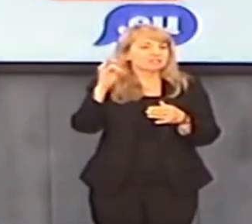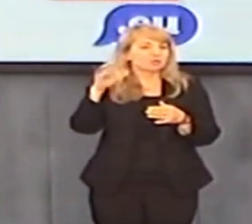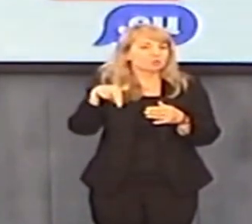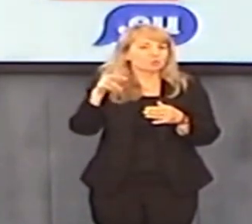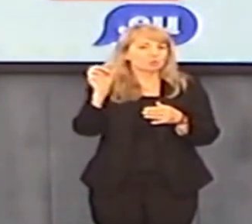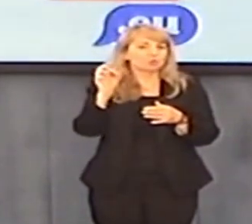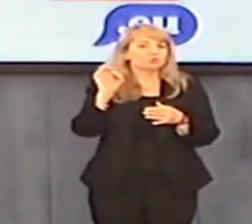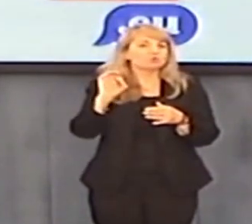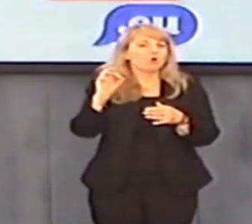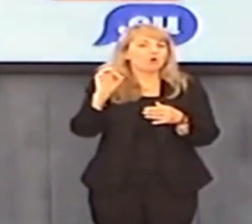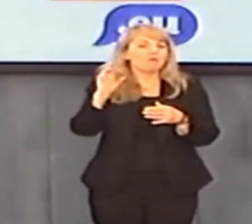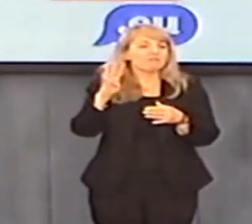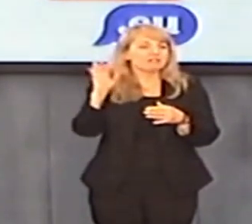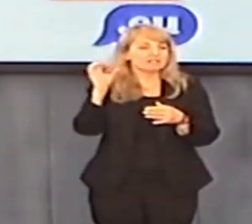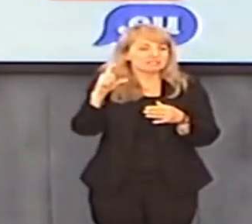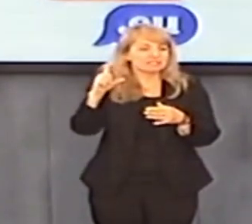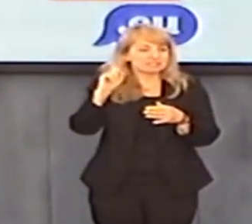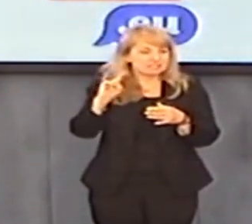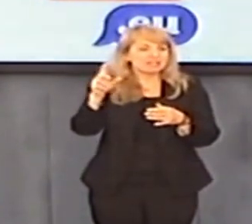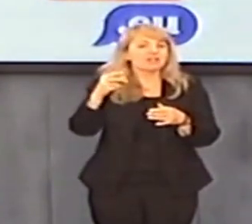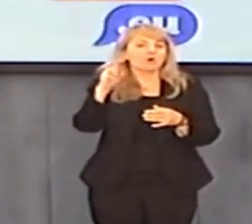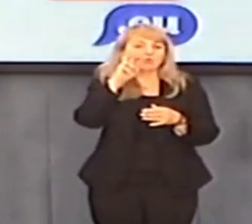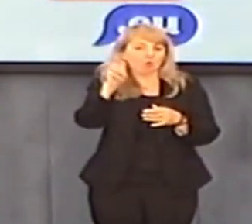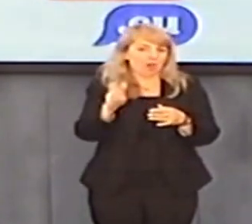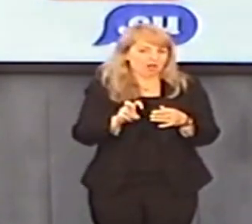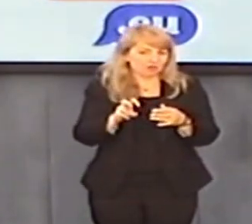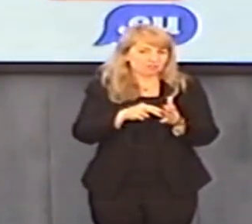chrystusowcy dolarowcy. A to dlatego, że